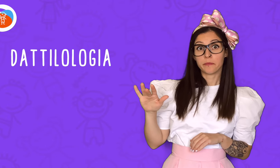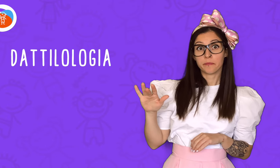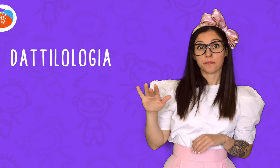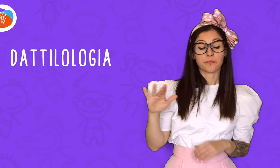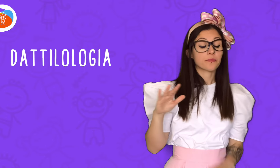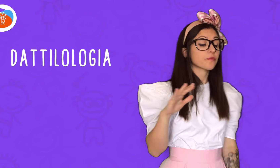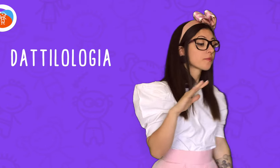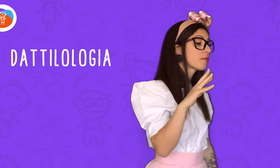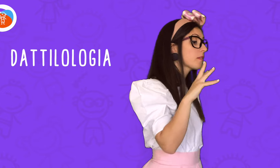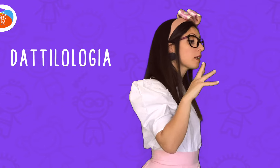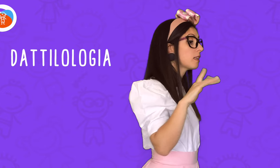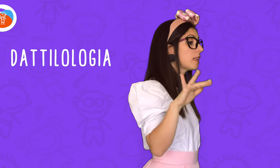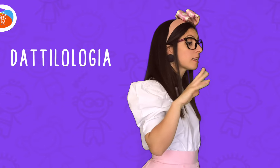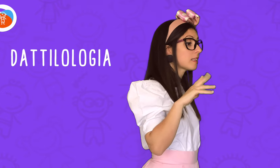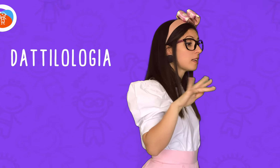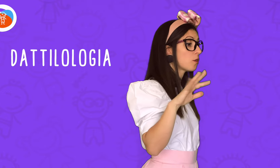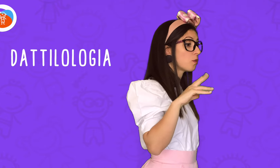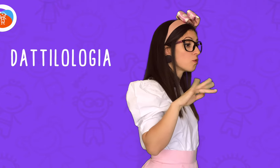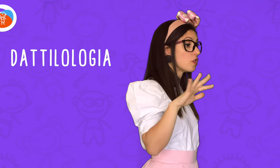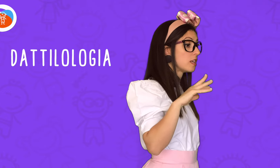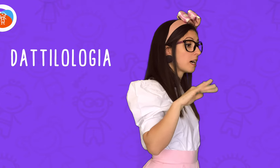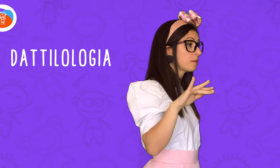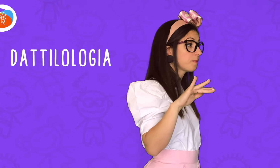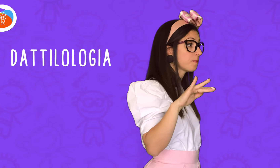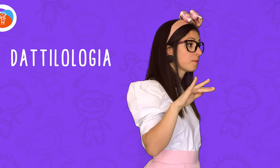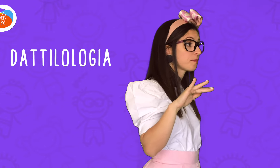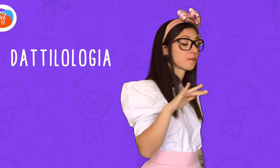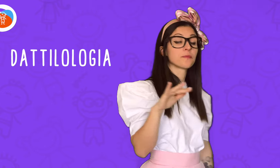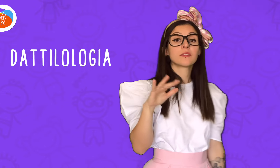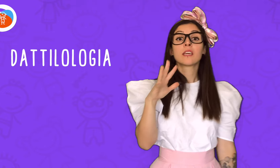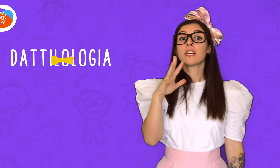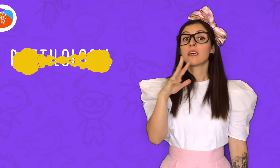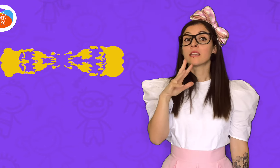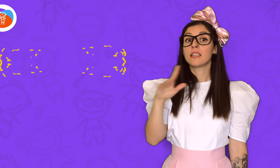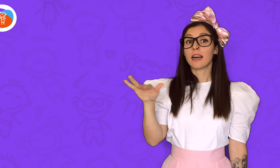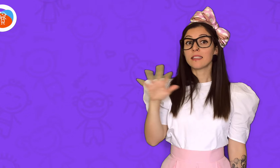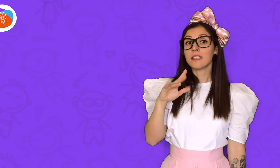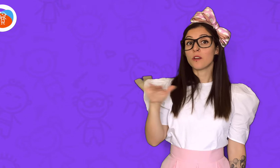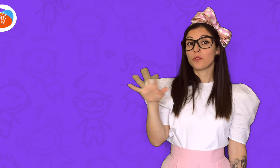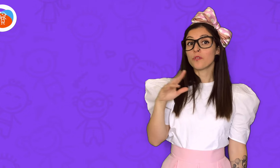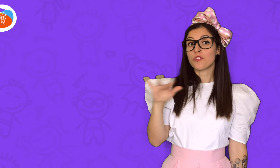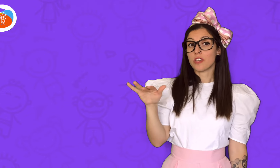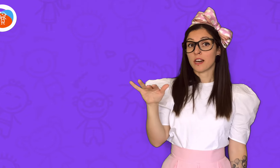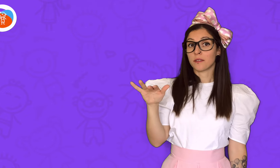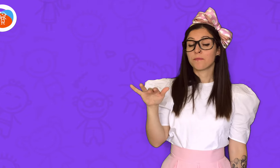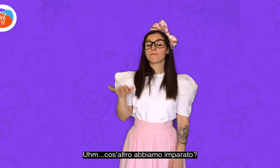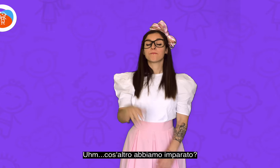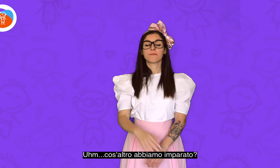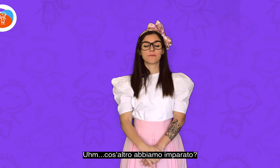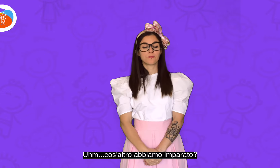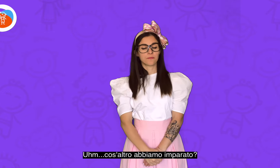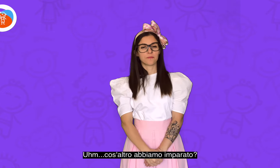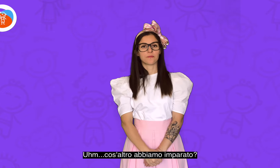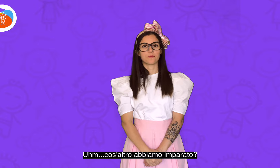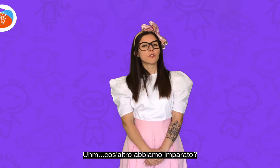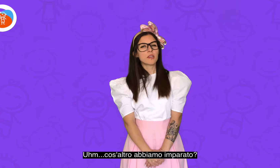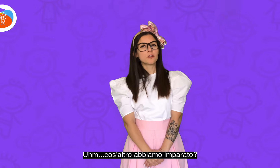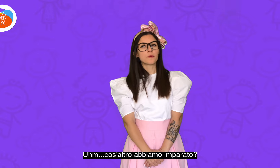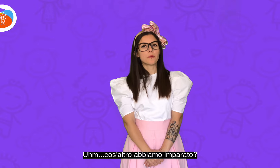dattilologia, dattilologia. Cos'altro abbiamo